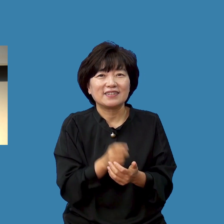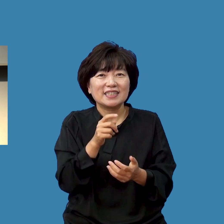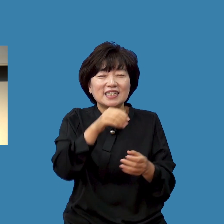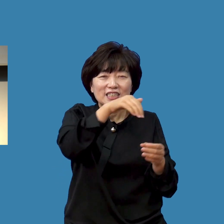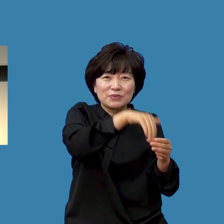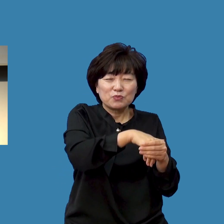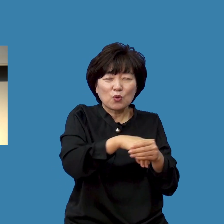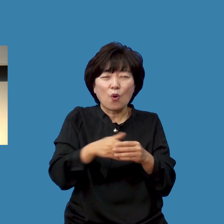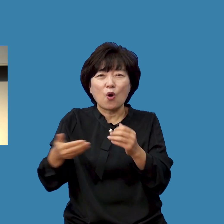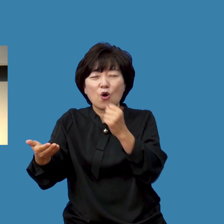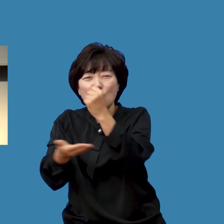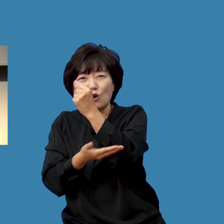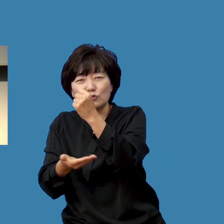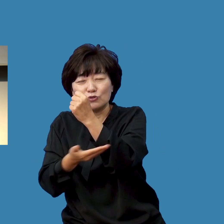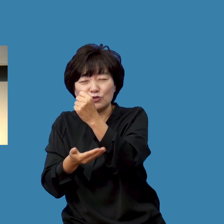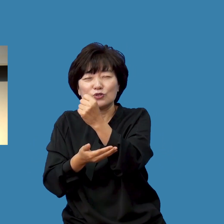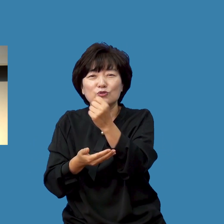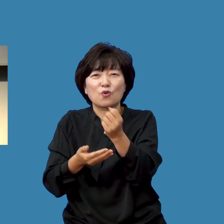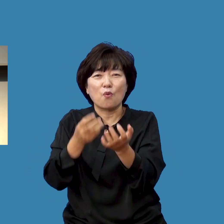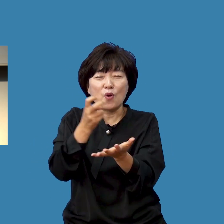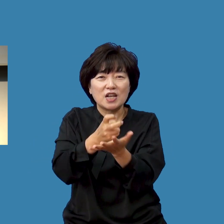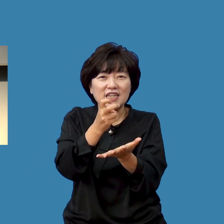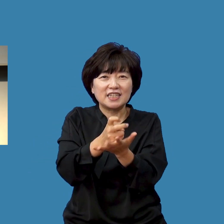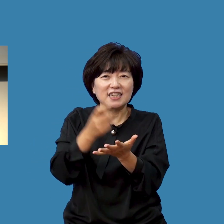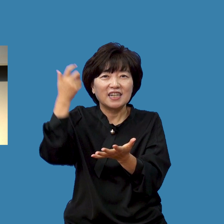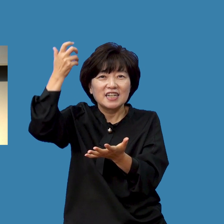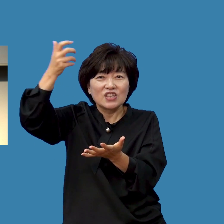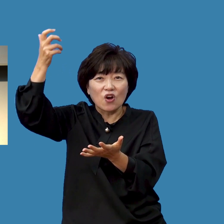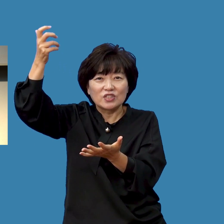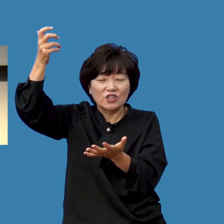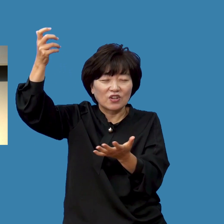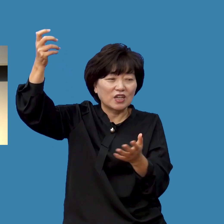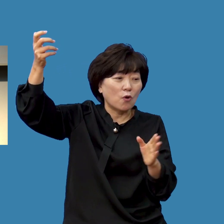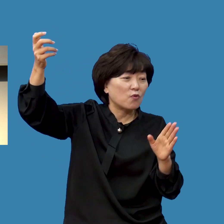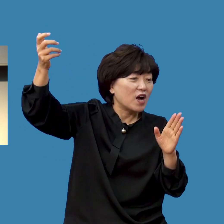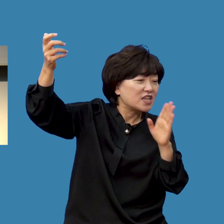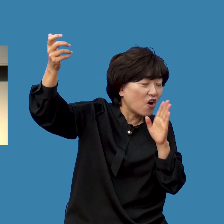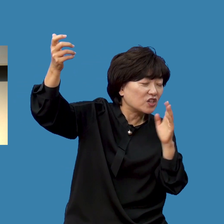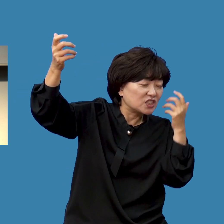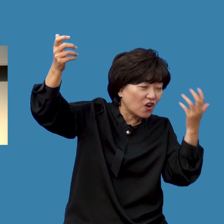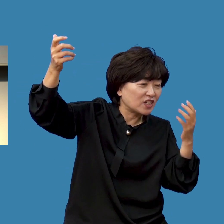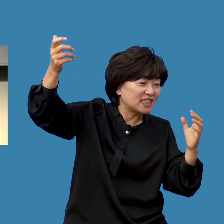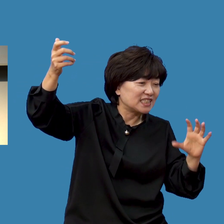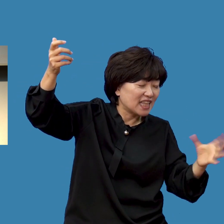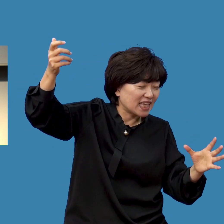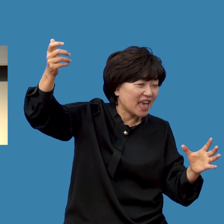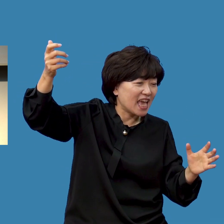곰곰이 생각해 보면. 그래서 제가 이 심고 거두는 원리를 영적인 것과 그 영적인 것의 실체라고 비유를 했잖아요.